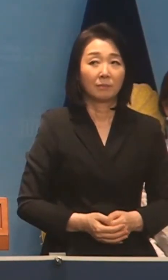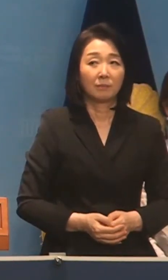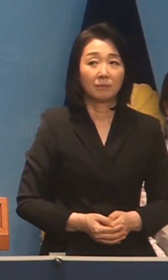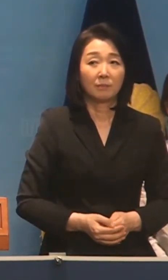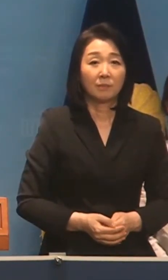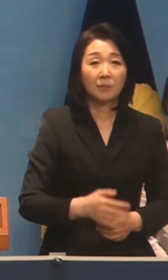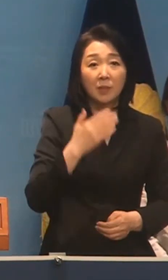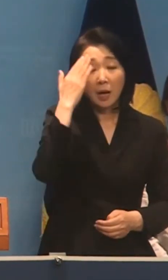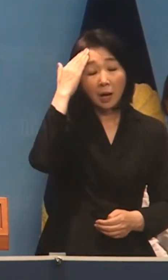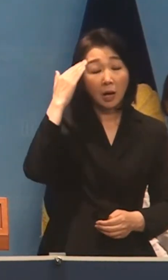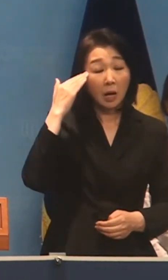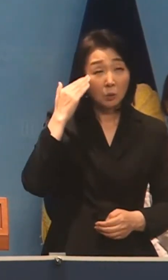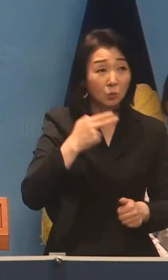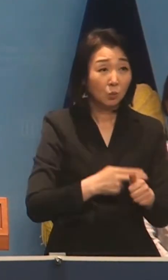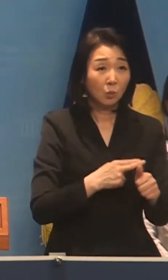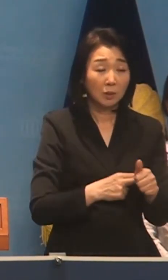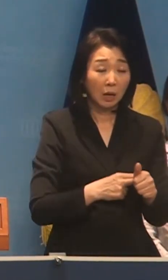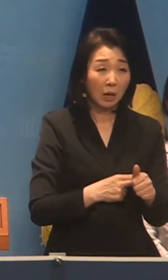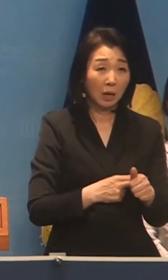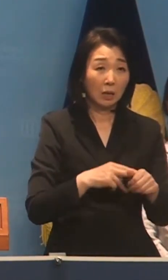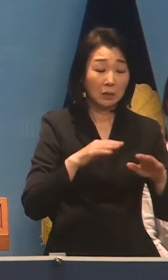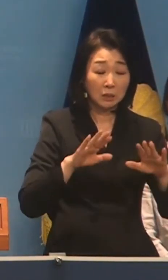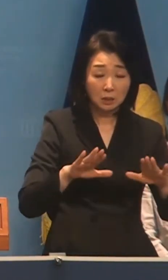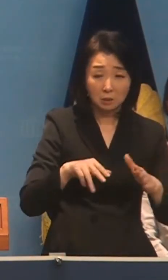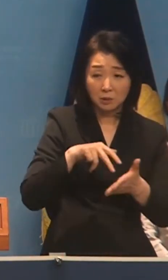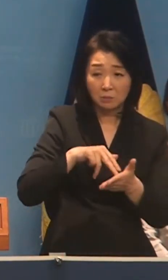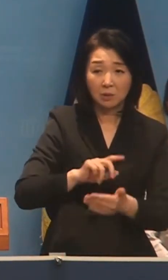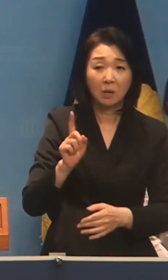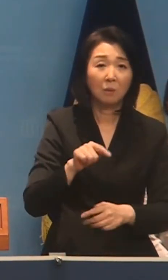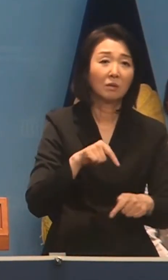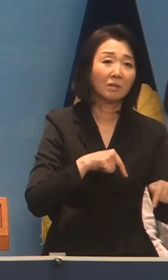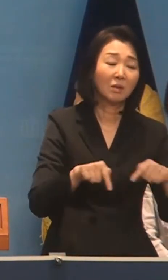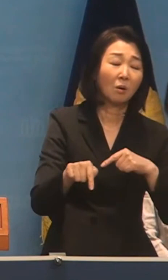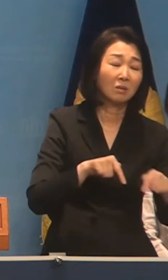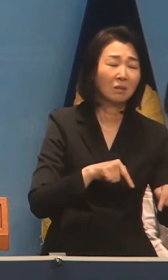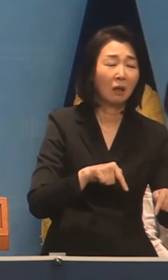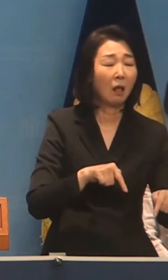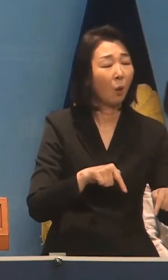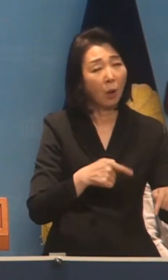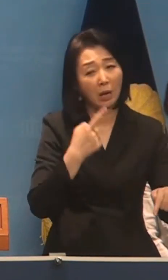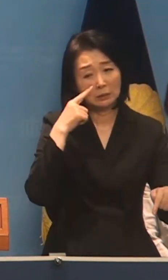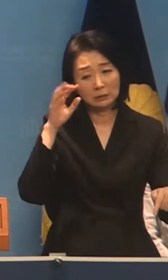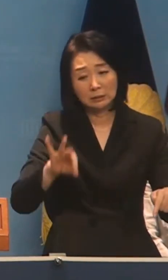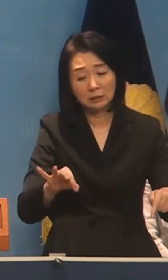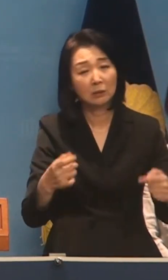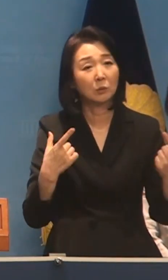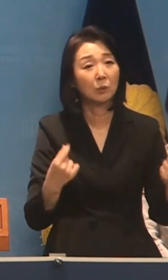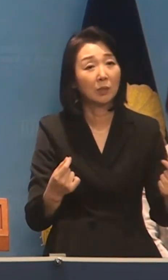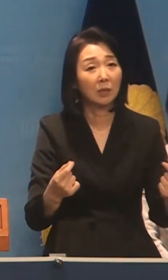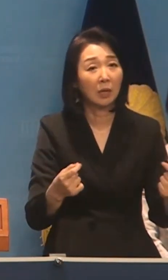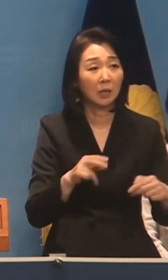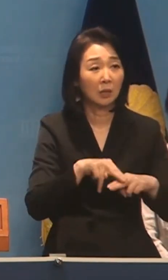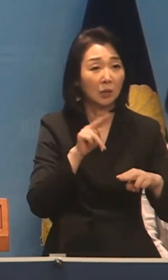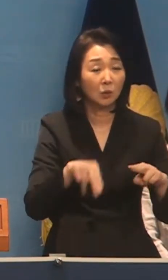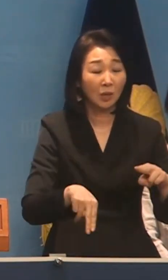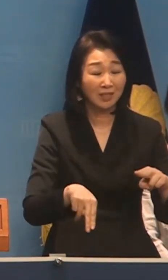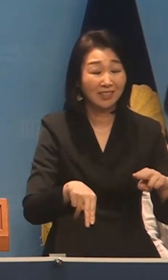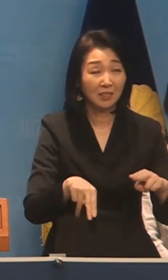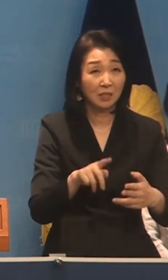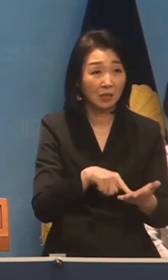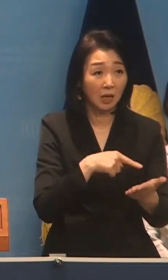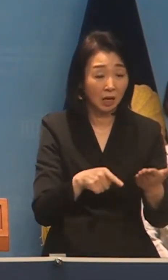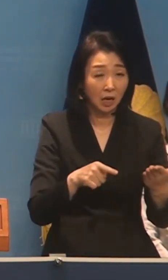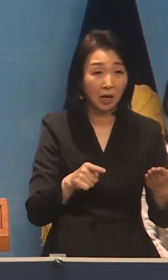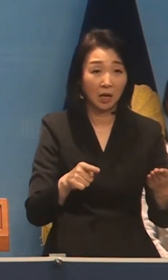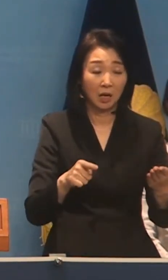어떻게 우리나라 교사의 현재의 지위는 그래서 정치적 천민입니다. 퇴직 대가인 인문경